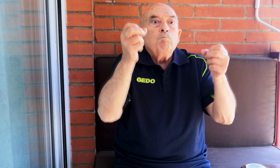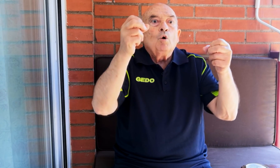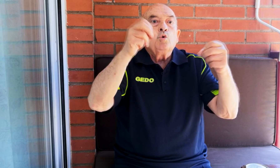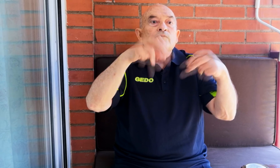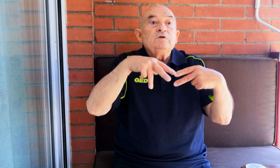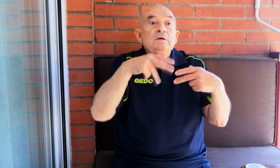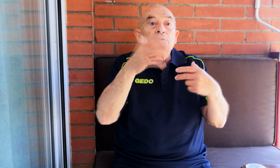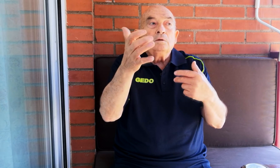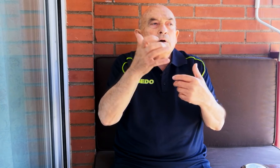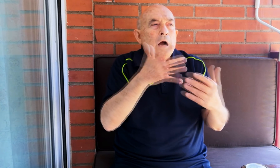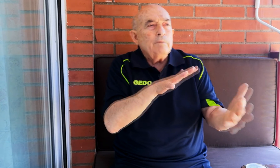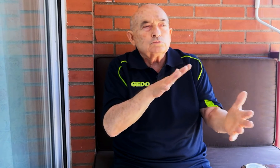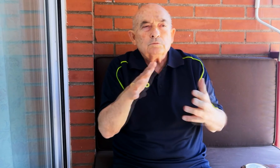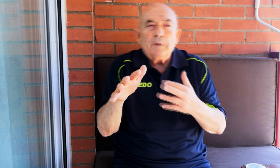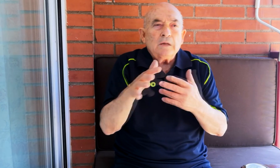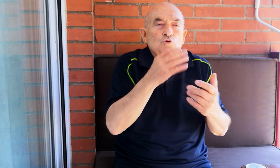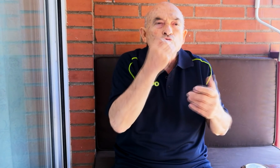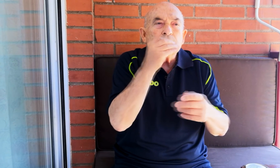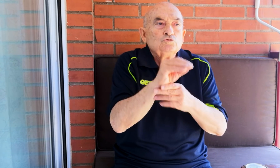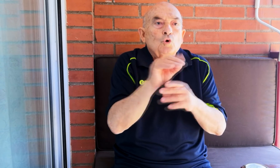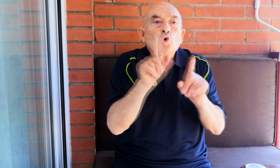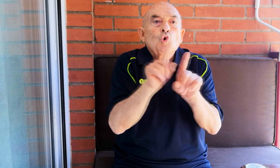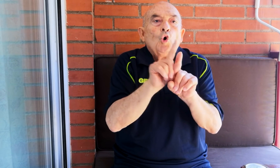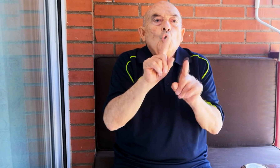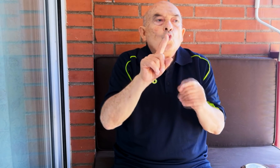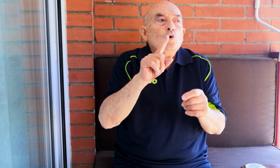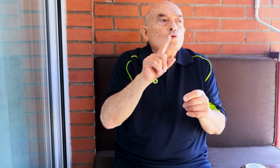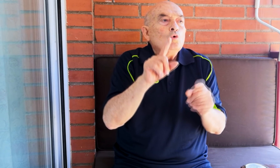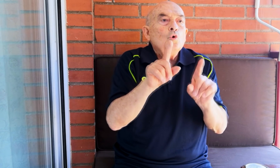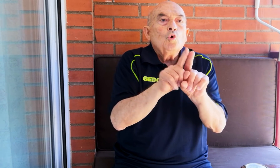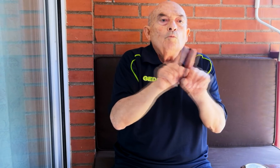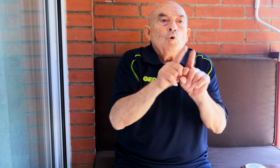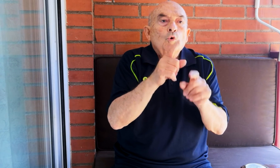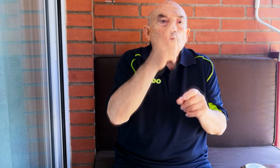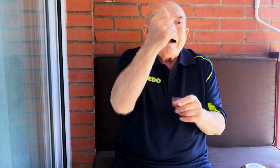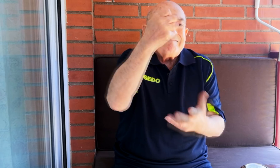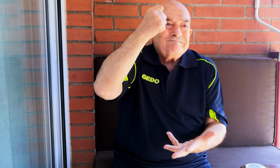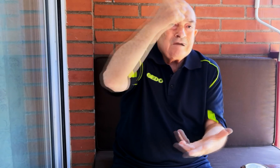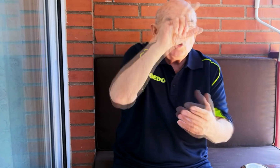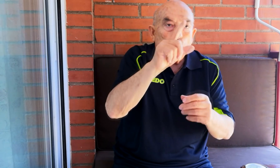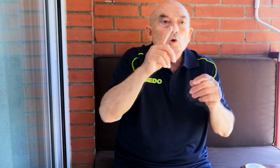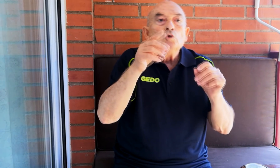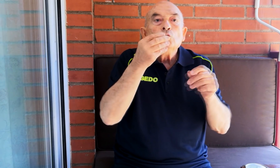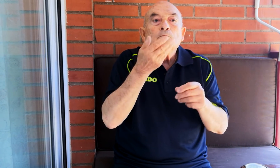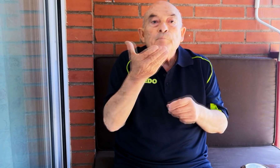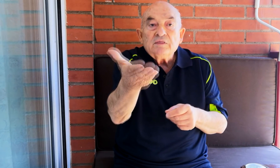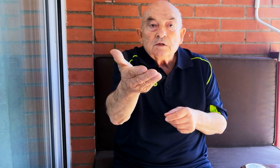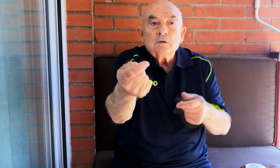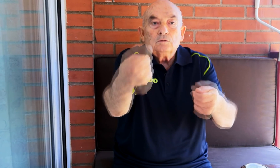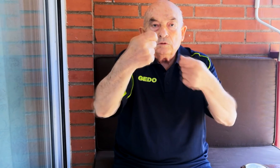vam aconseguir, vam poder fer aquests tipus de coses. No eren grans subvencions, simplement eren